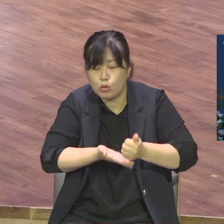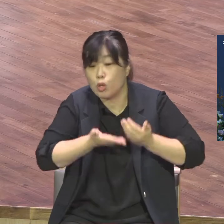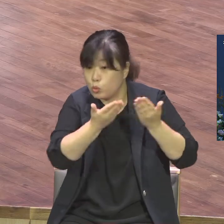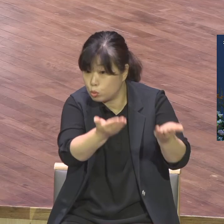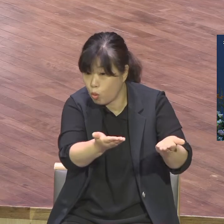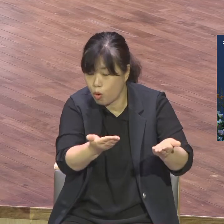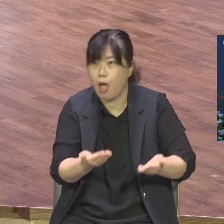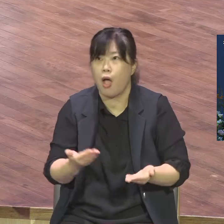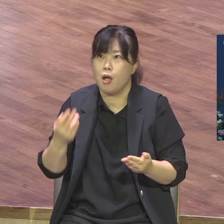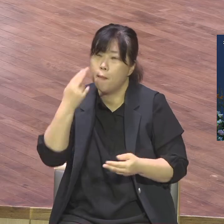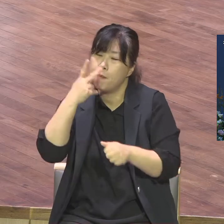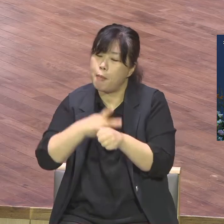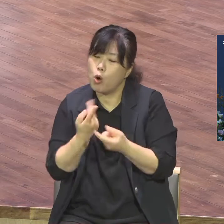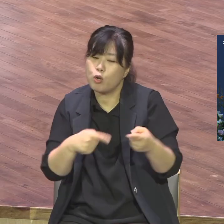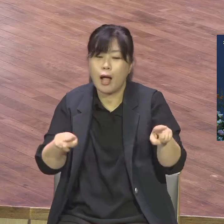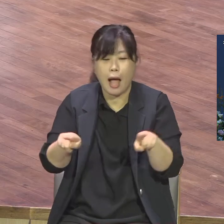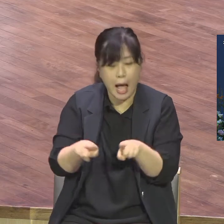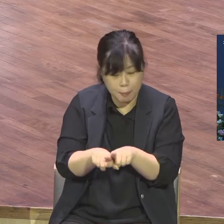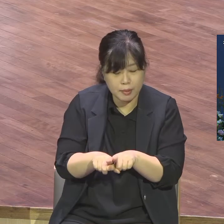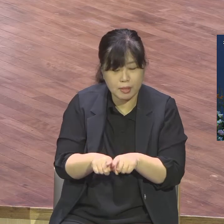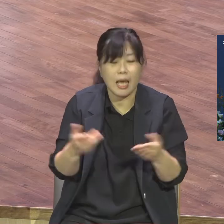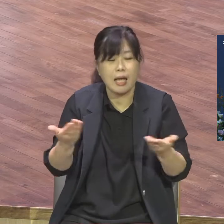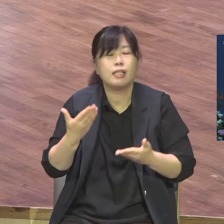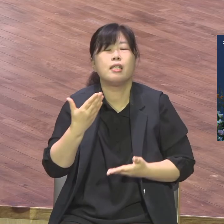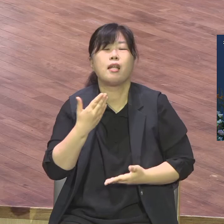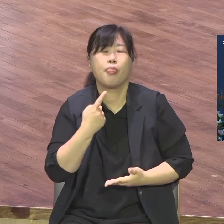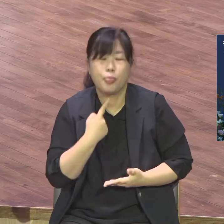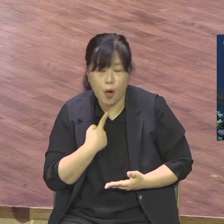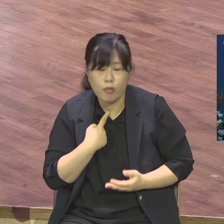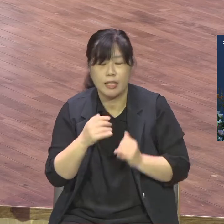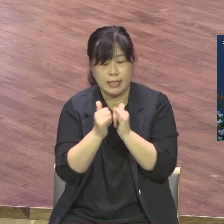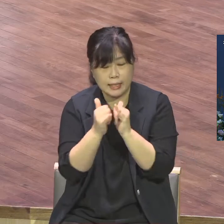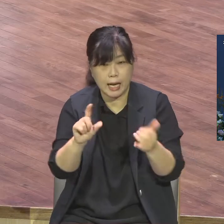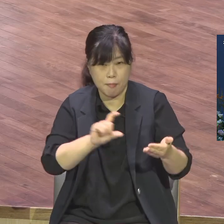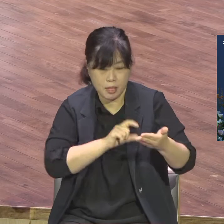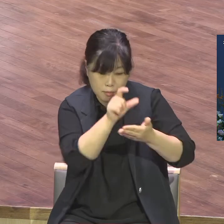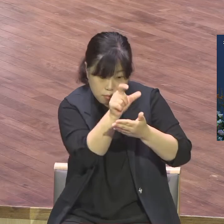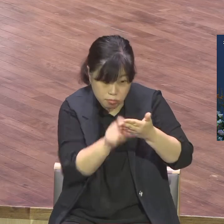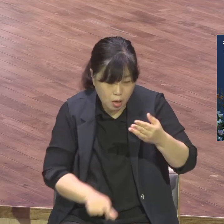바울과 함께 사역했던 동역자들이 여성이 3분의 1이라니까요.